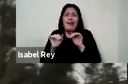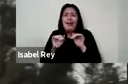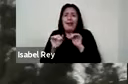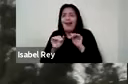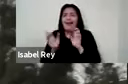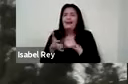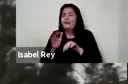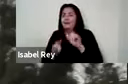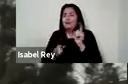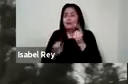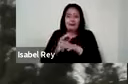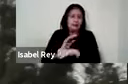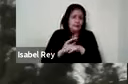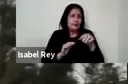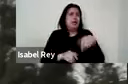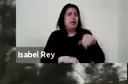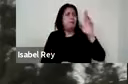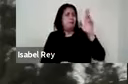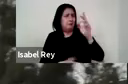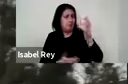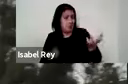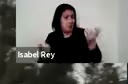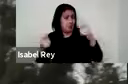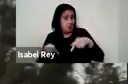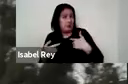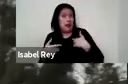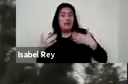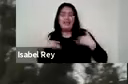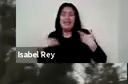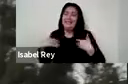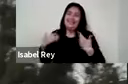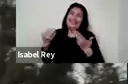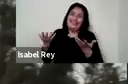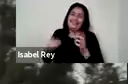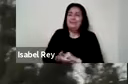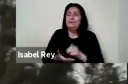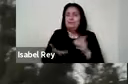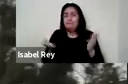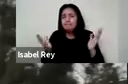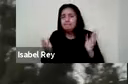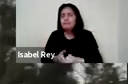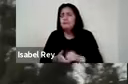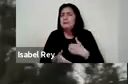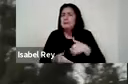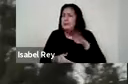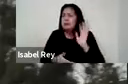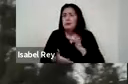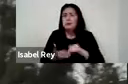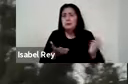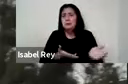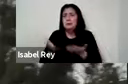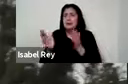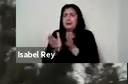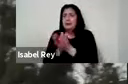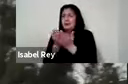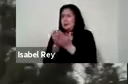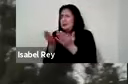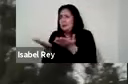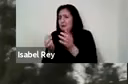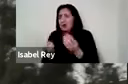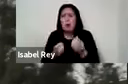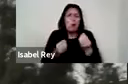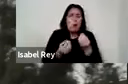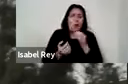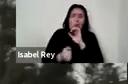sale y dice, oye, profesor, has venido, qué alegría. Y más aún cuando le llevas un texto o le dices,